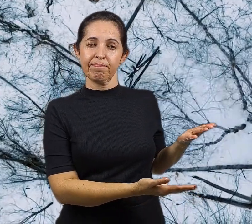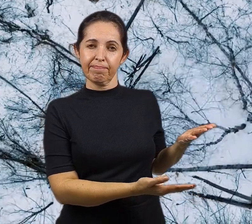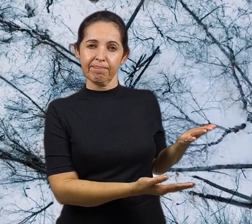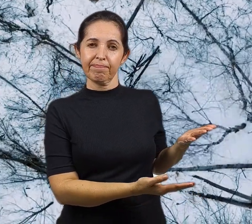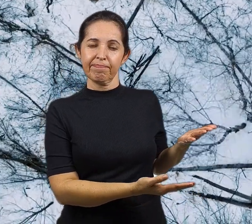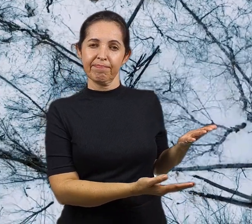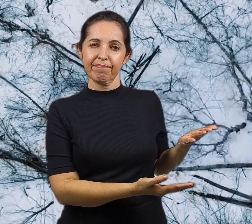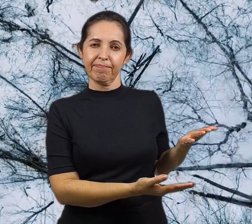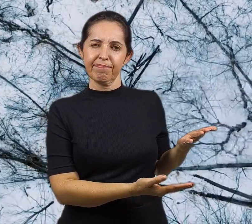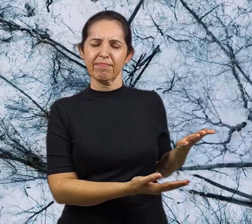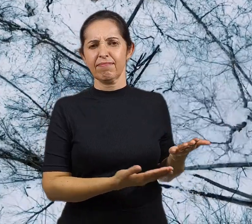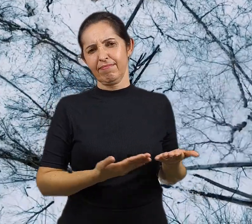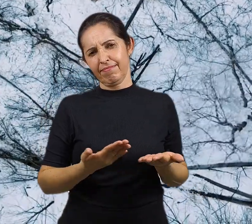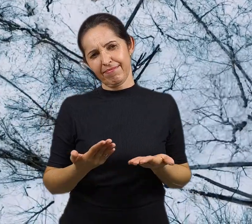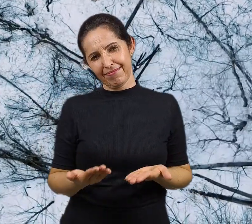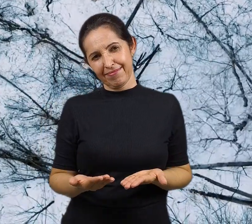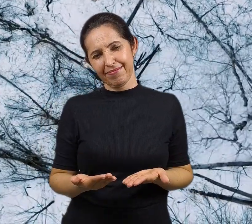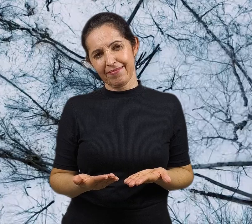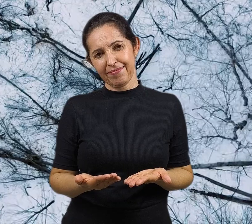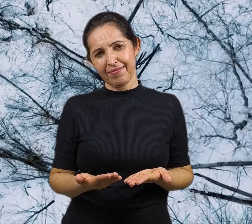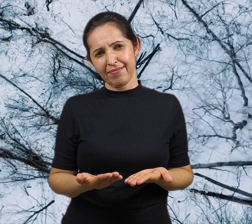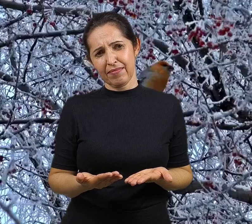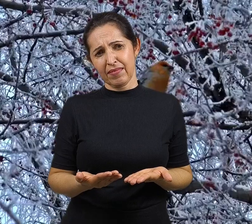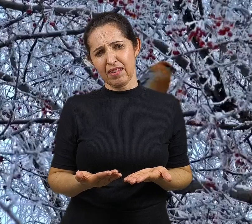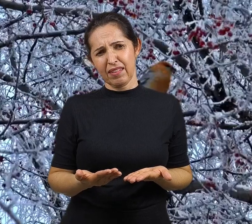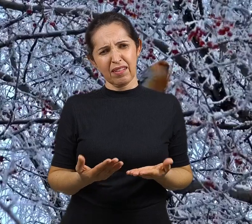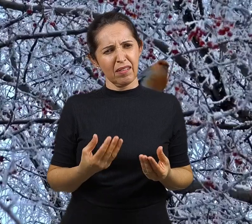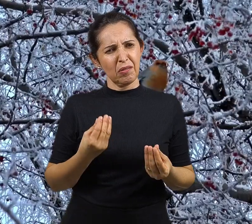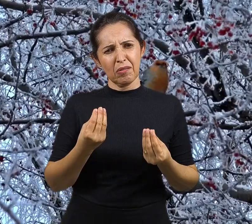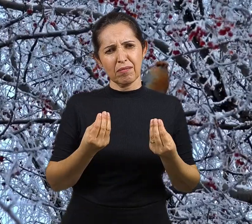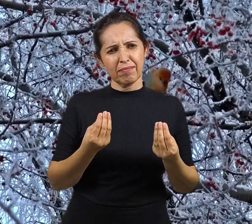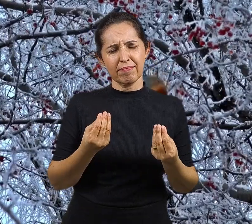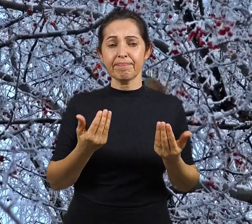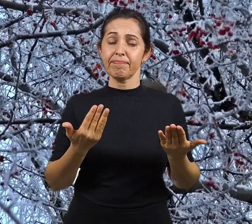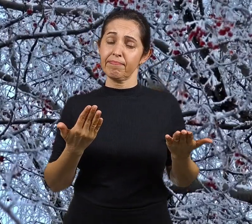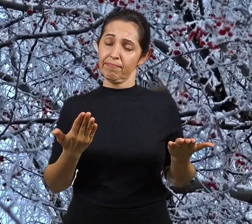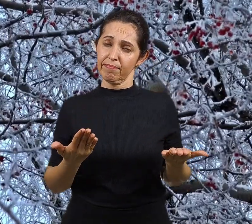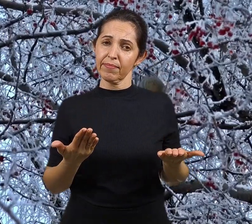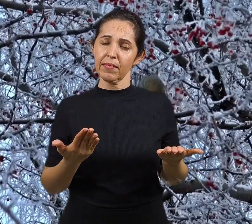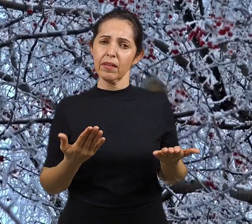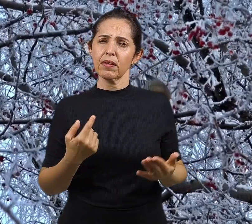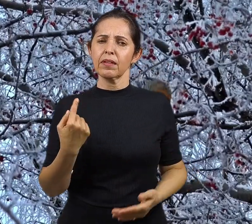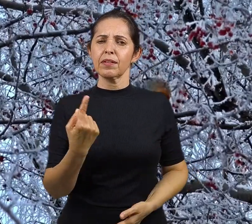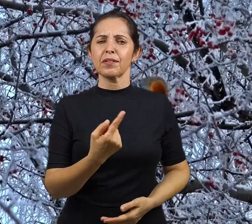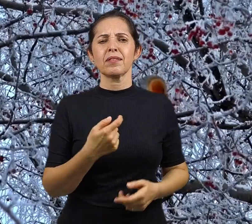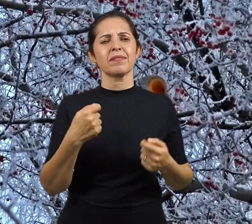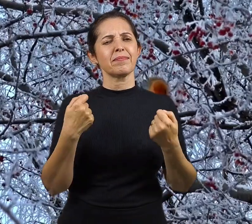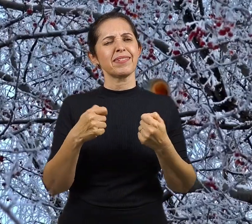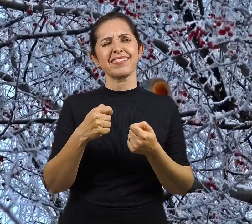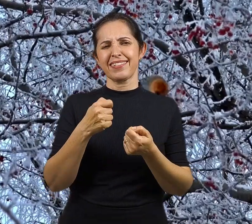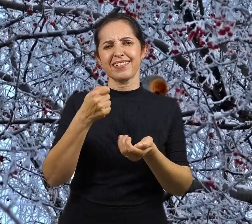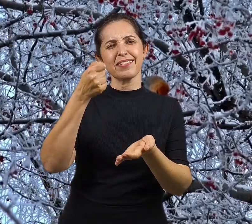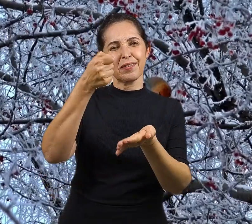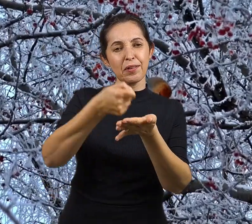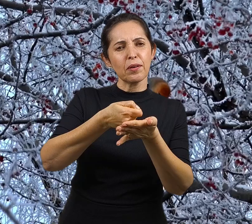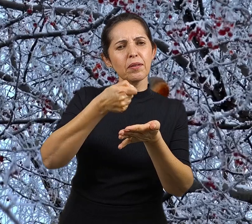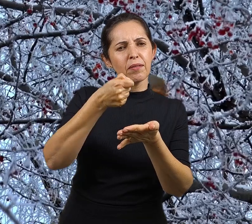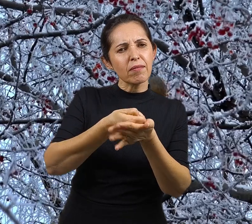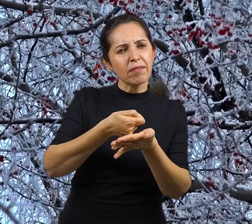Briguei com Deus. Então, meus irmãos, nós precisamos buscar o Senhor no sentido de entregarmos ao